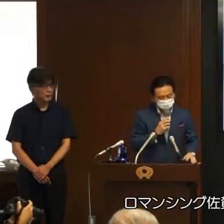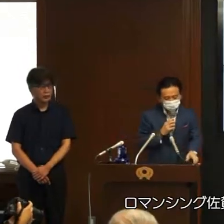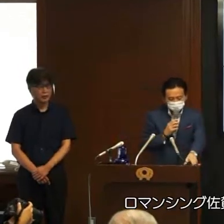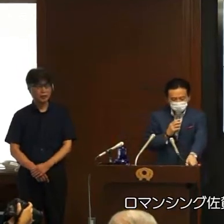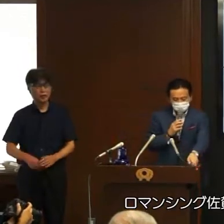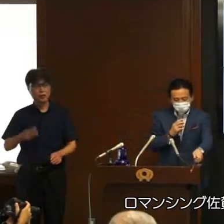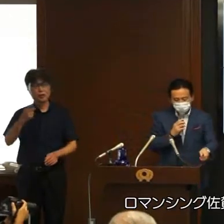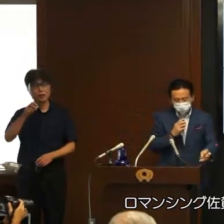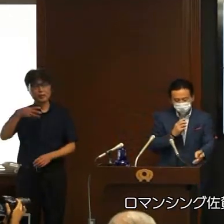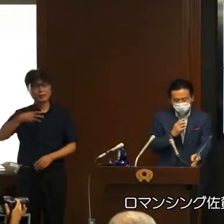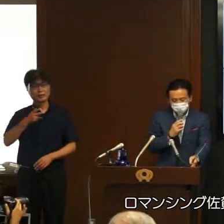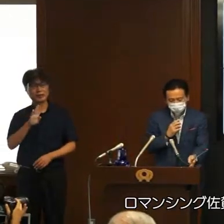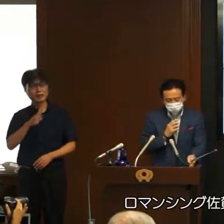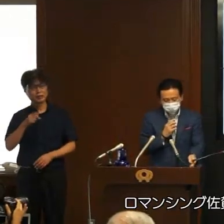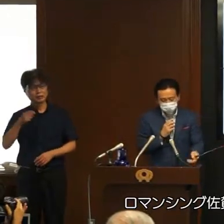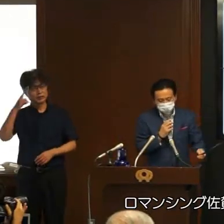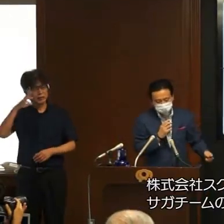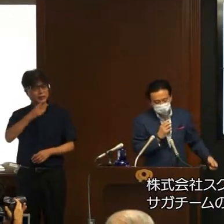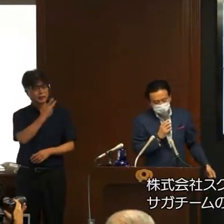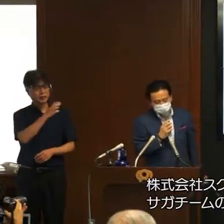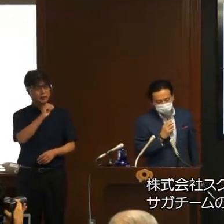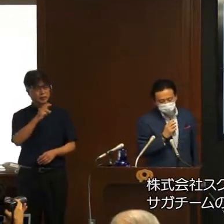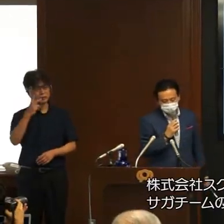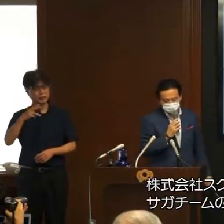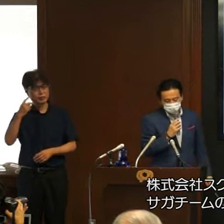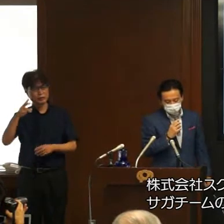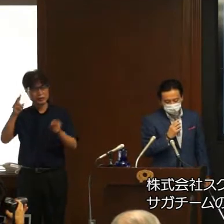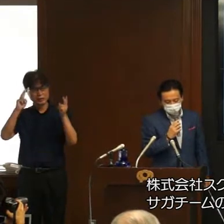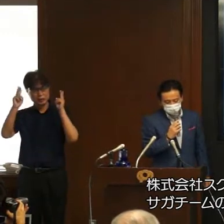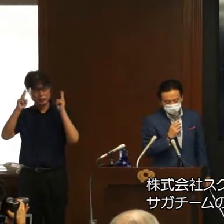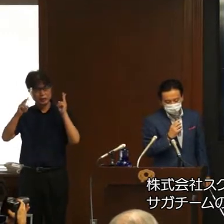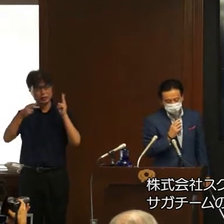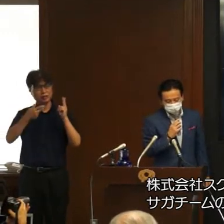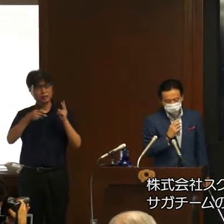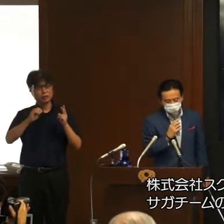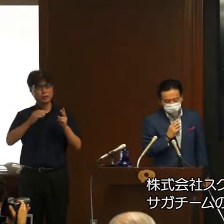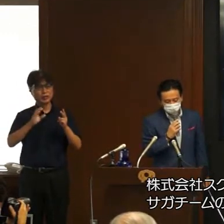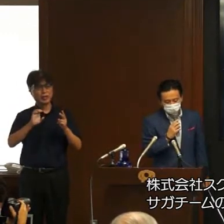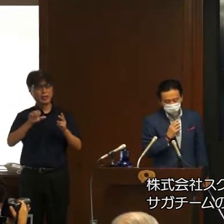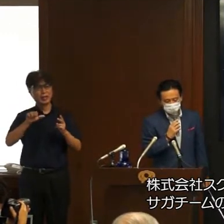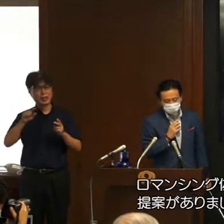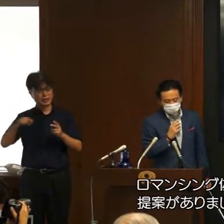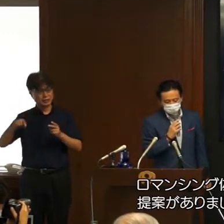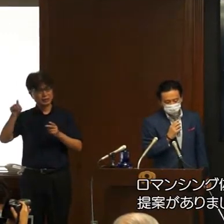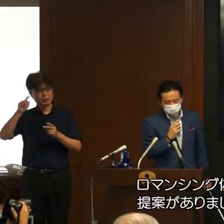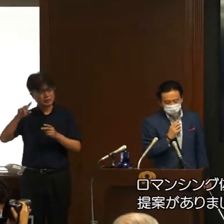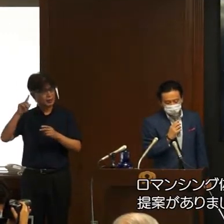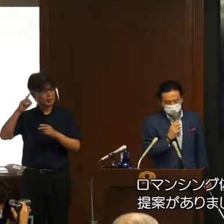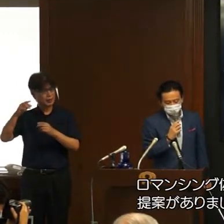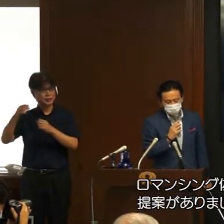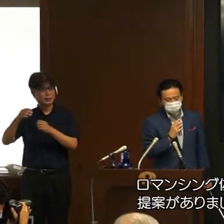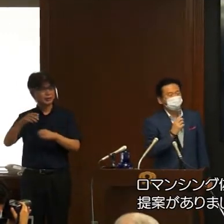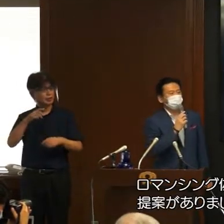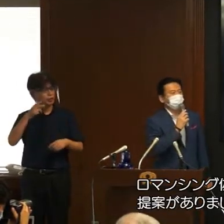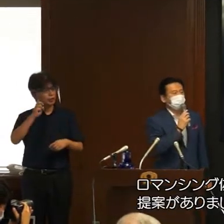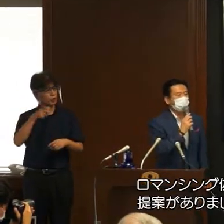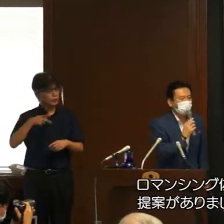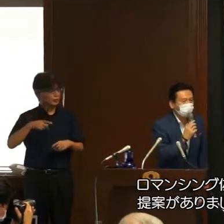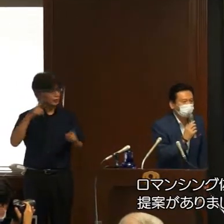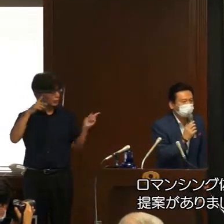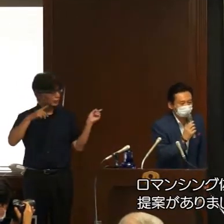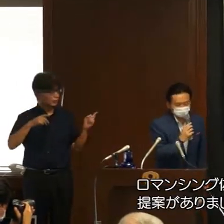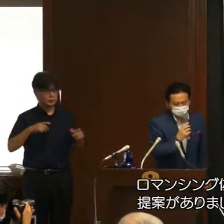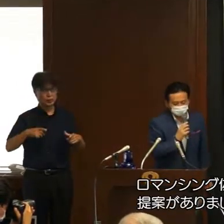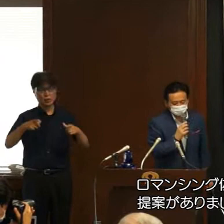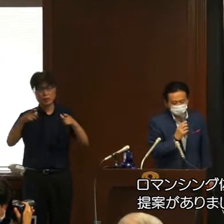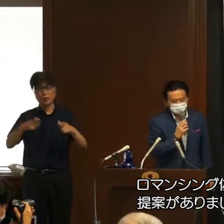ロマンシング佐賀2020にあたりまして、株式会社スクエアエニックスの佐賀チームの皆さんよりロマンシング佐賀マン